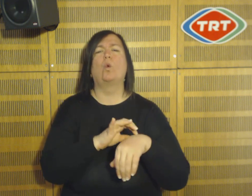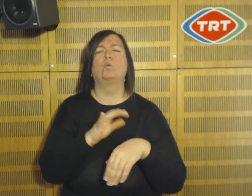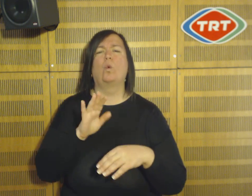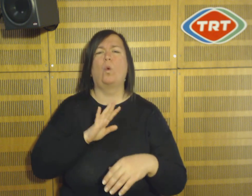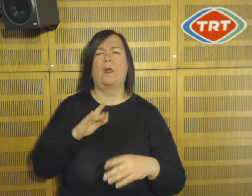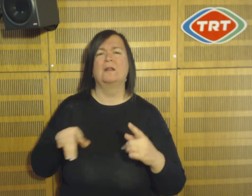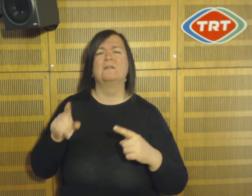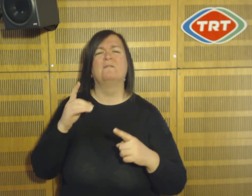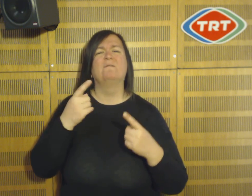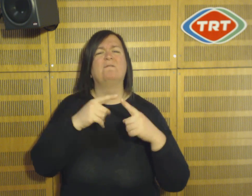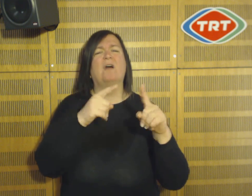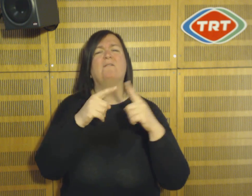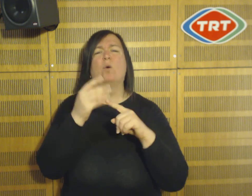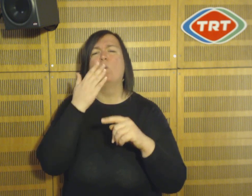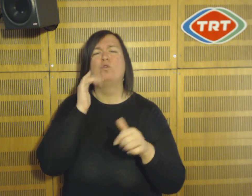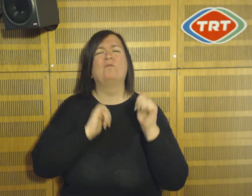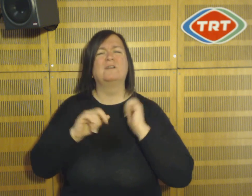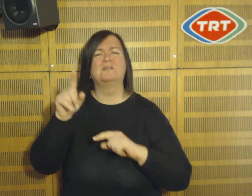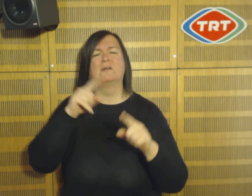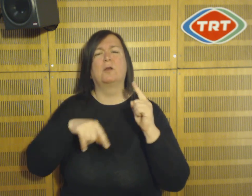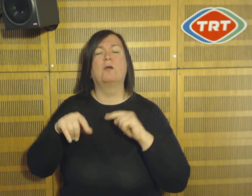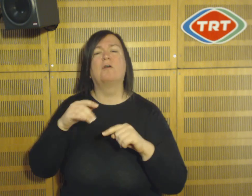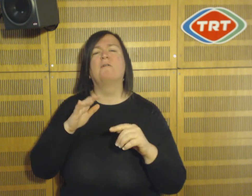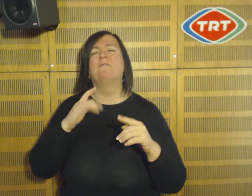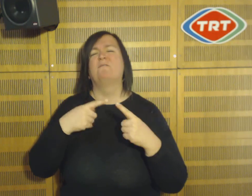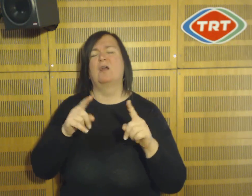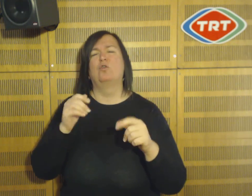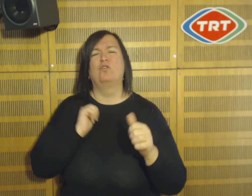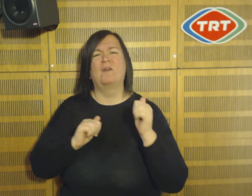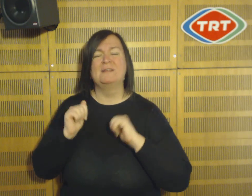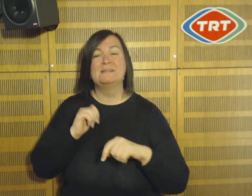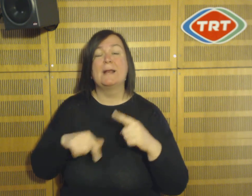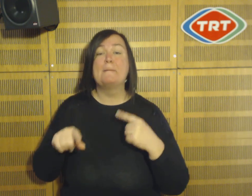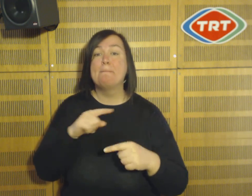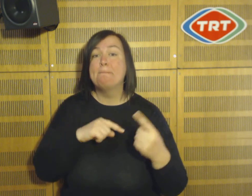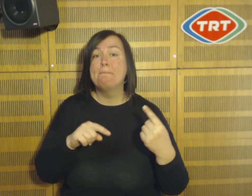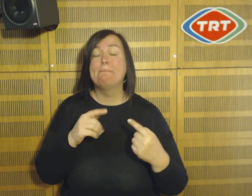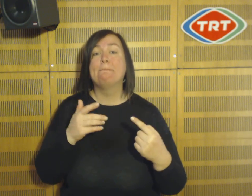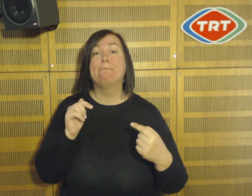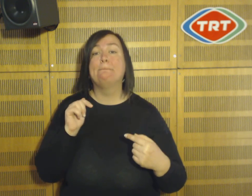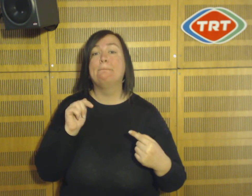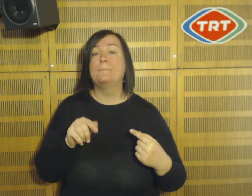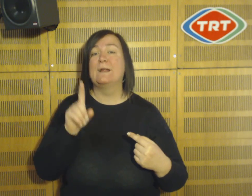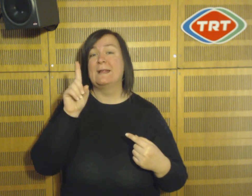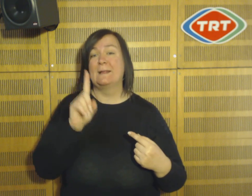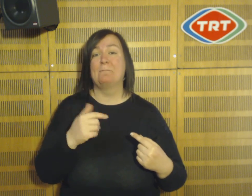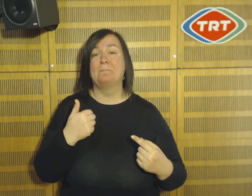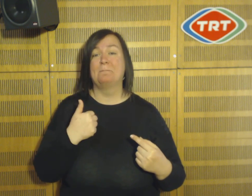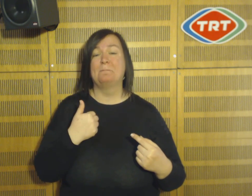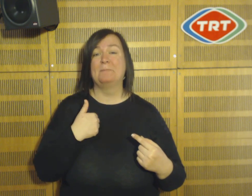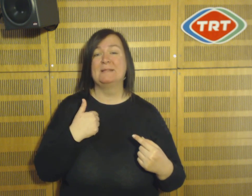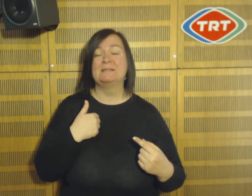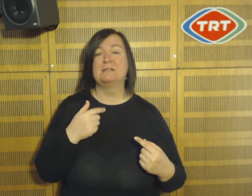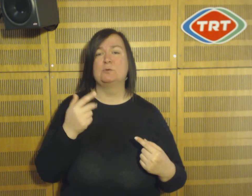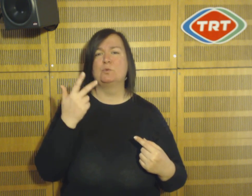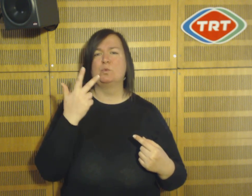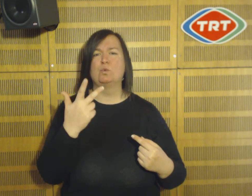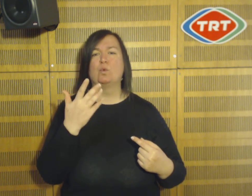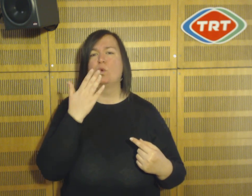farklı Tıp Fakültesi öğrencilerinden e farklı üniversitelerden ve Eee Bu ilk başta Biz Eee 3 ik tıp fakültesi öğrencisi